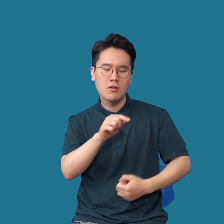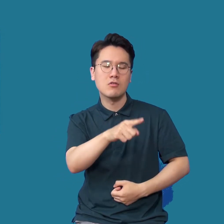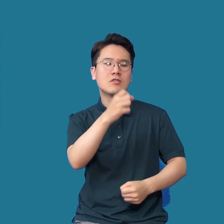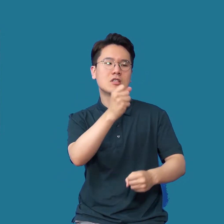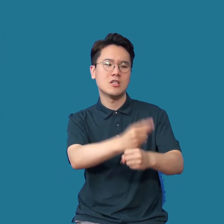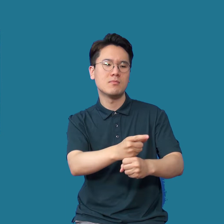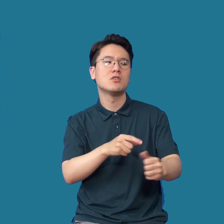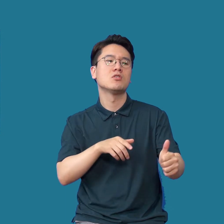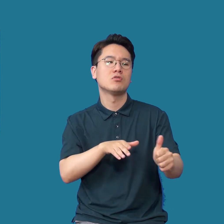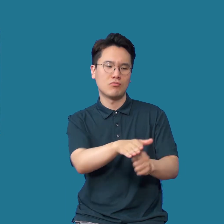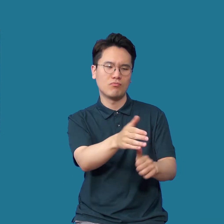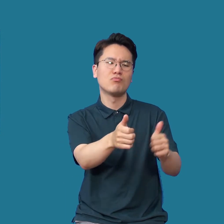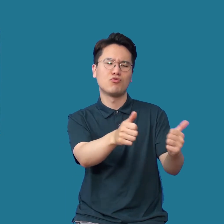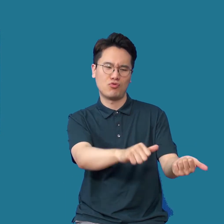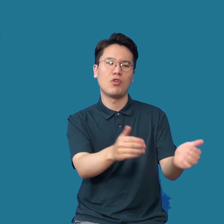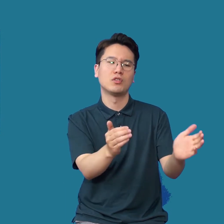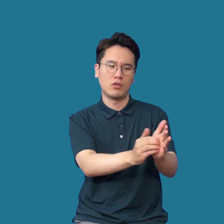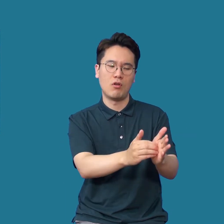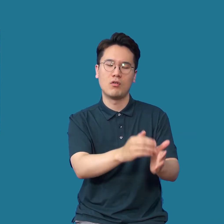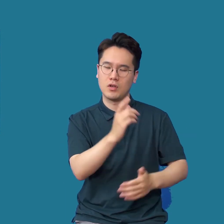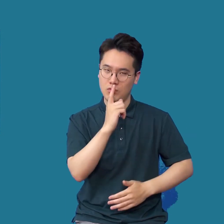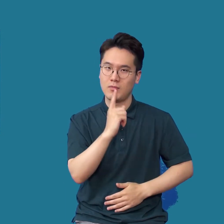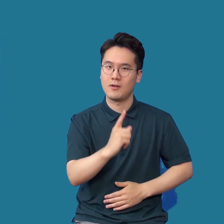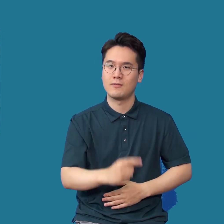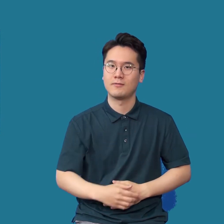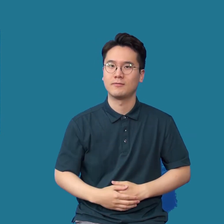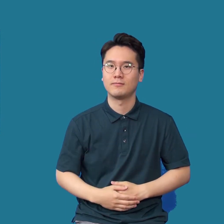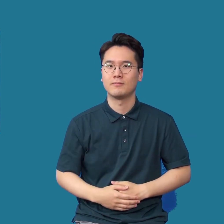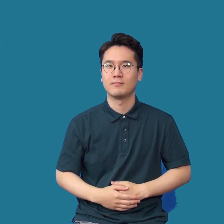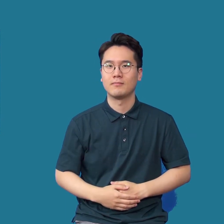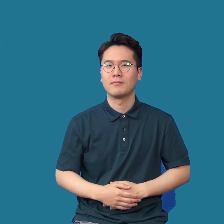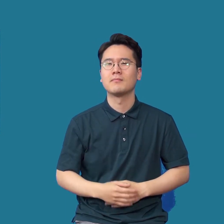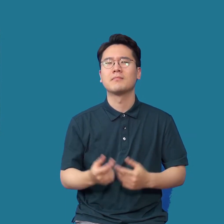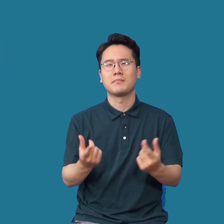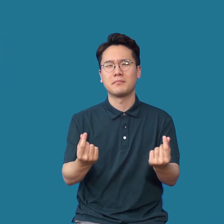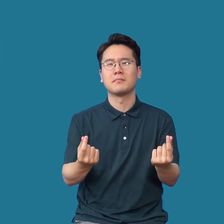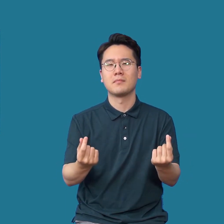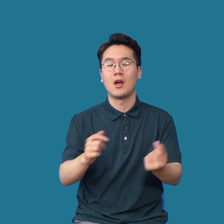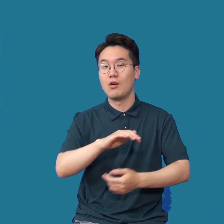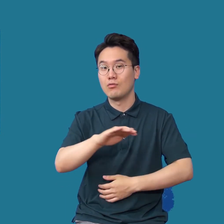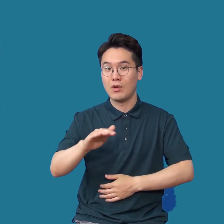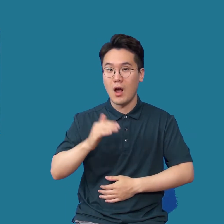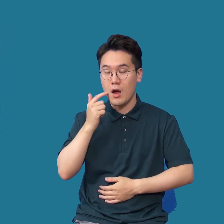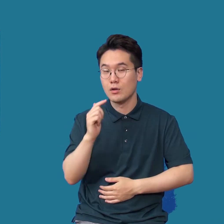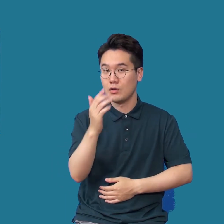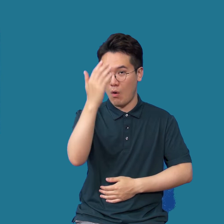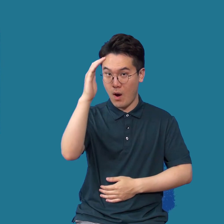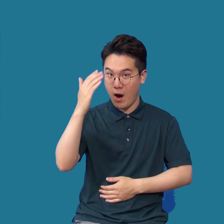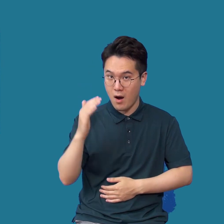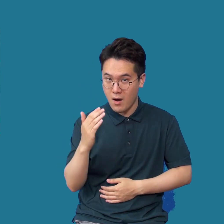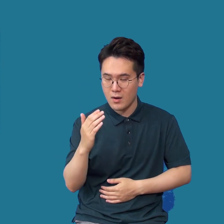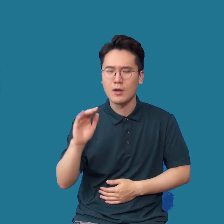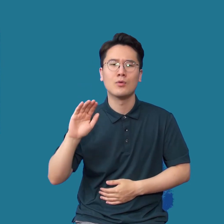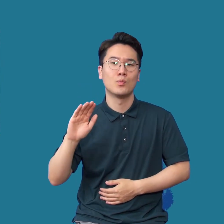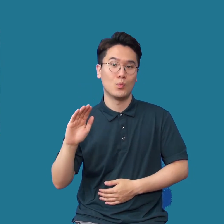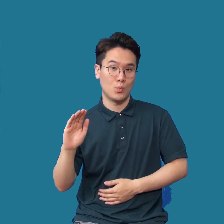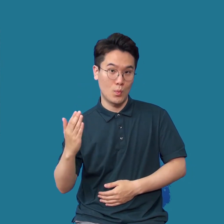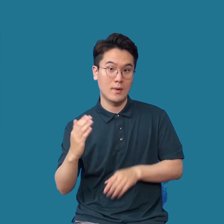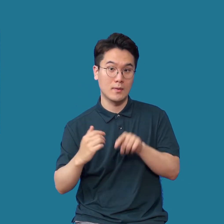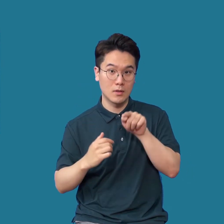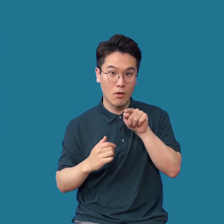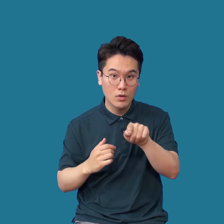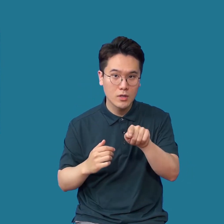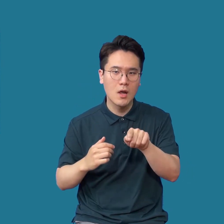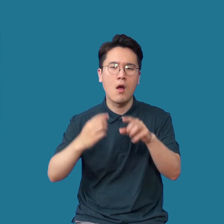라고 과거형으로 말하지요. 마찬가지입니다. 우리가 영화롭게 되는 것이 그건 너무나도 확실하기